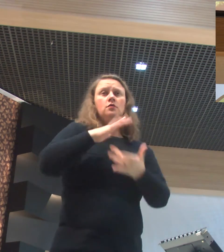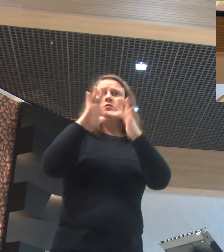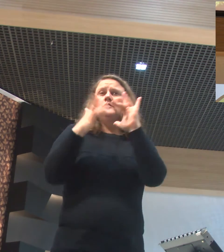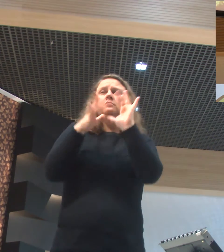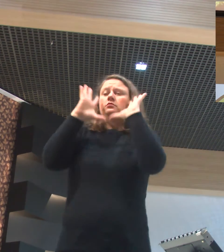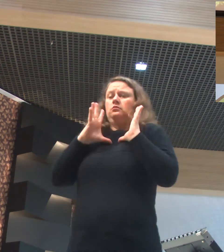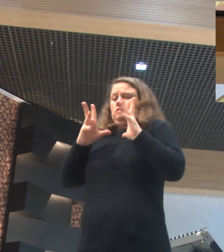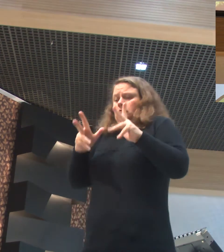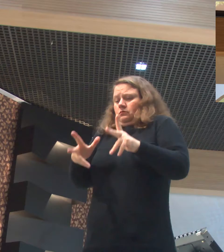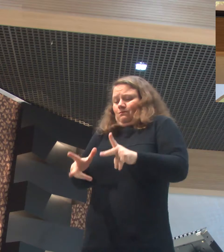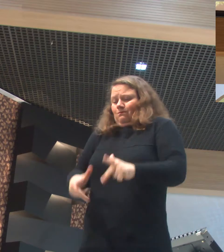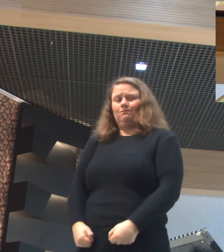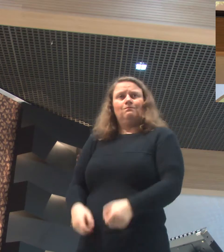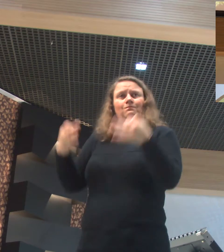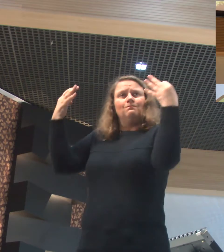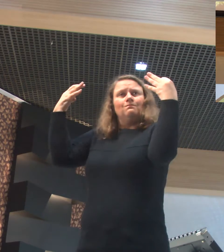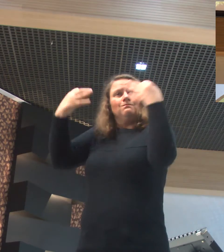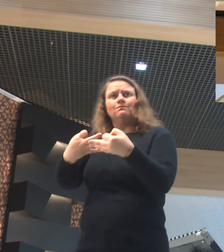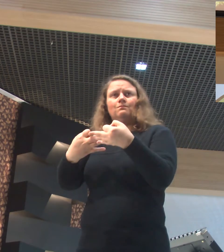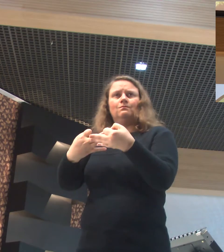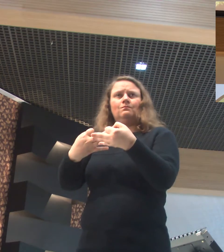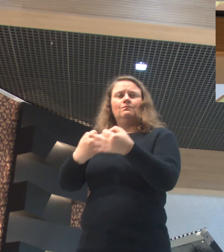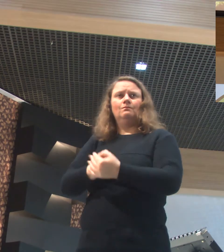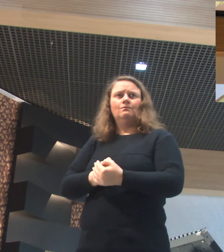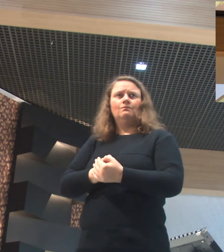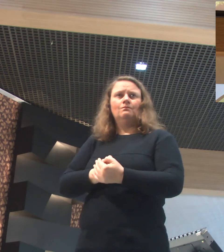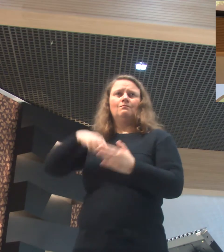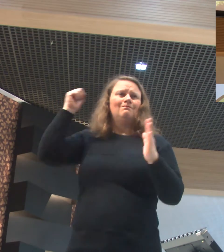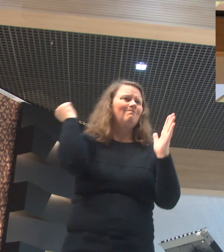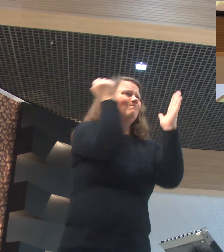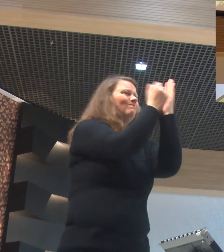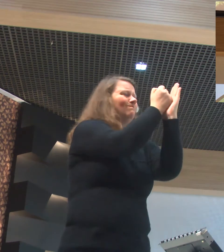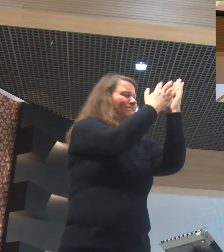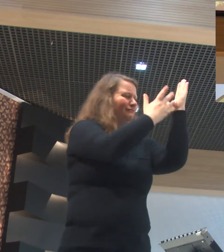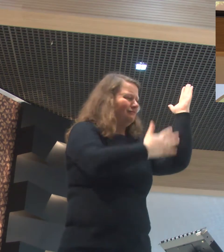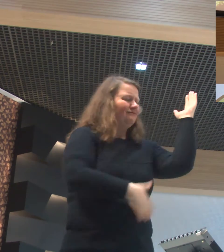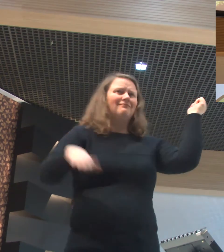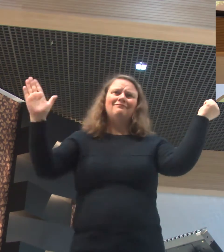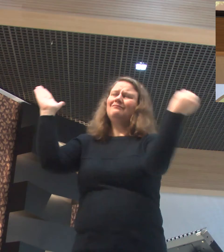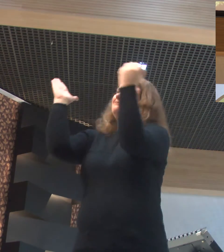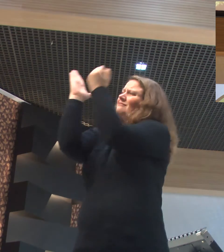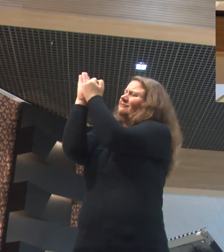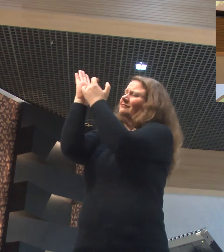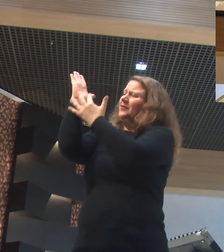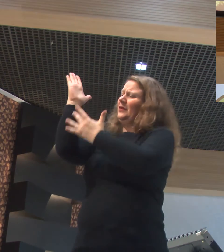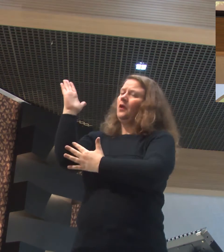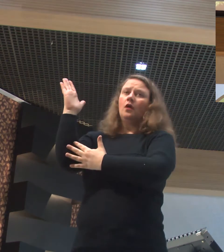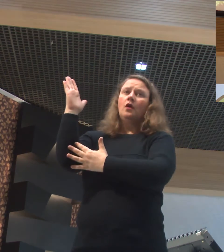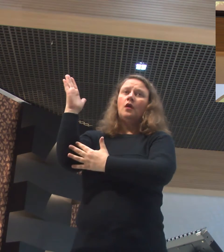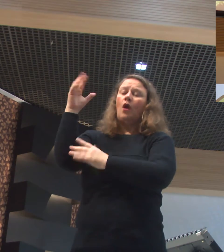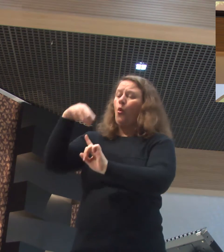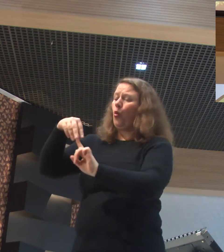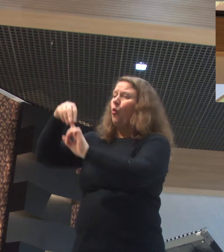é perfeita. E ele derrama o sangue dele na cruz, como único homem que